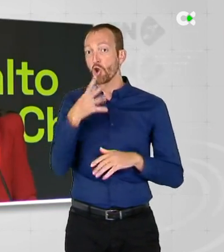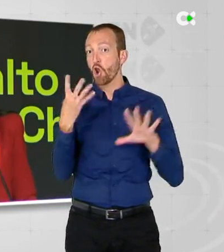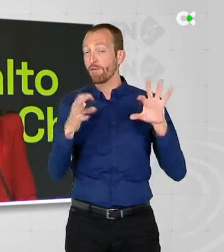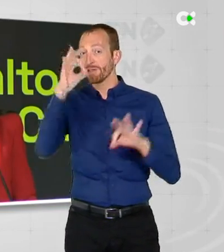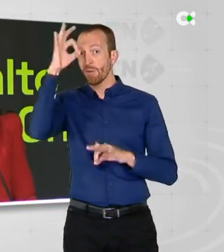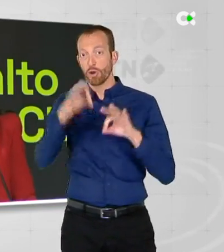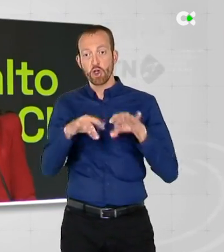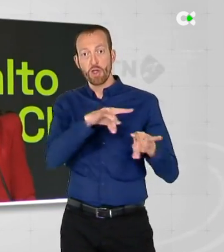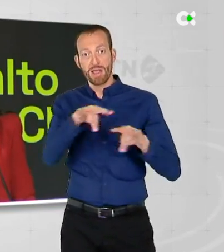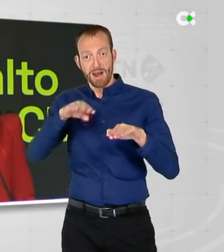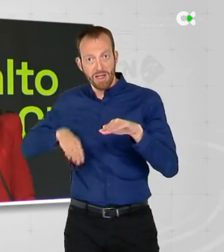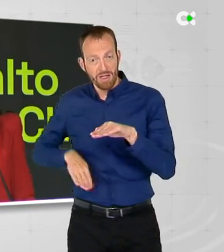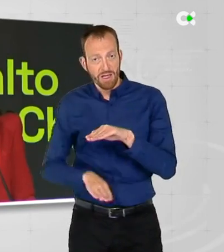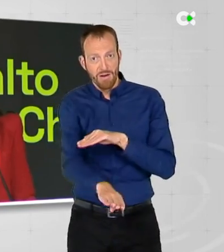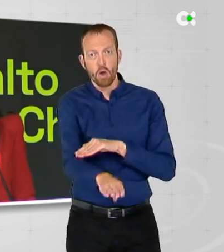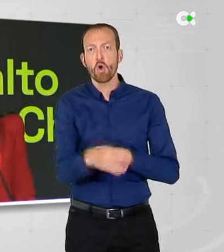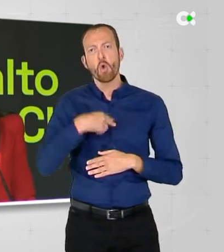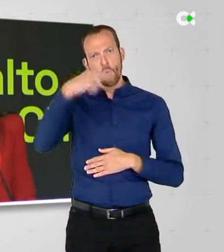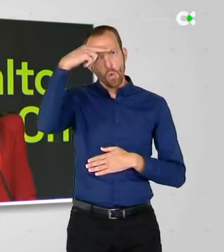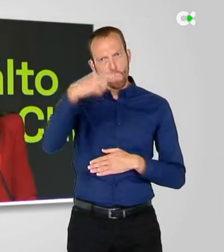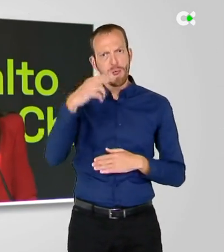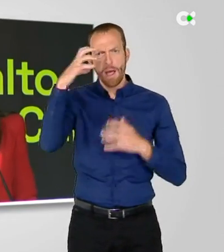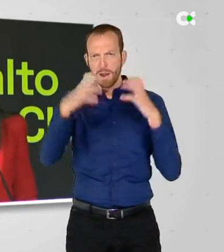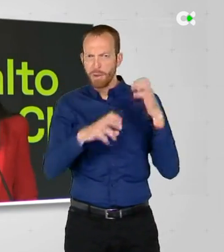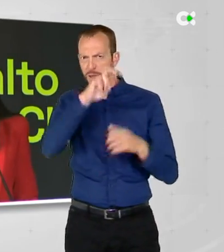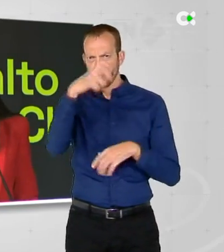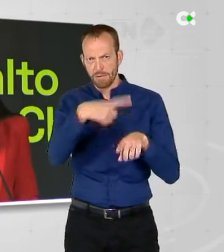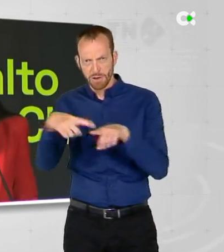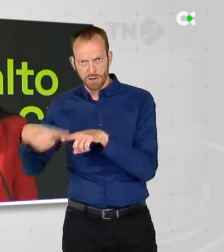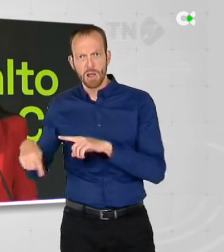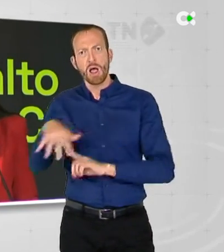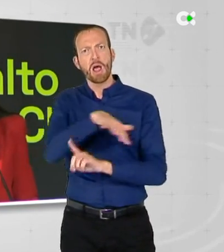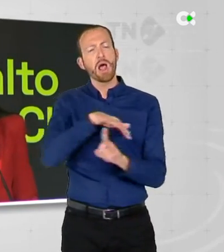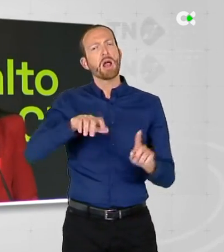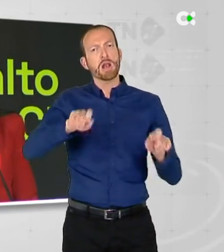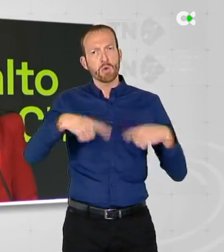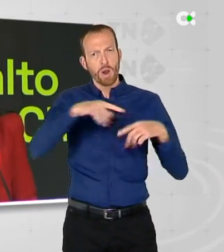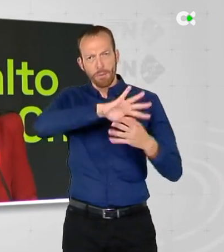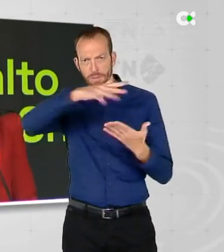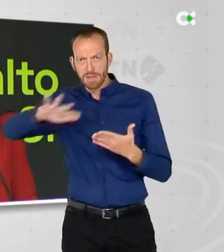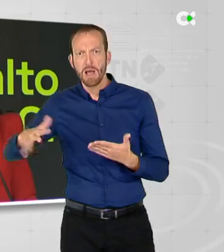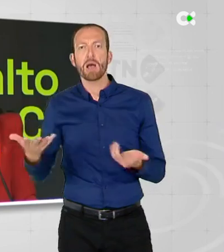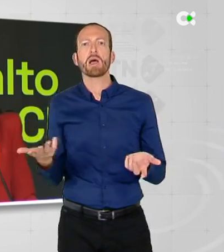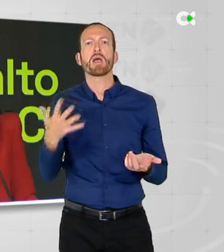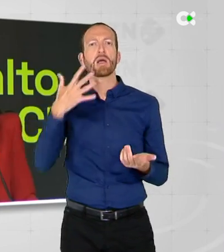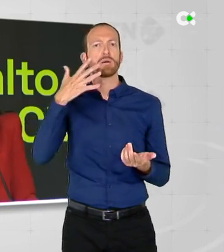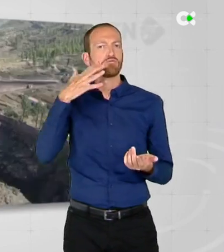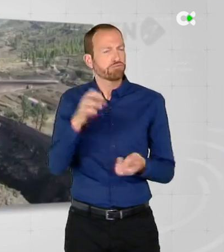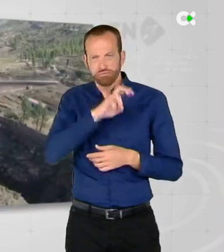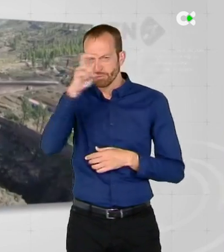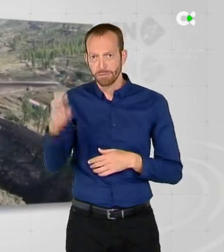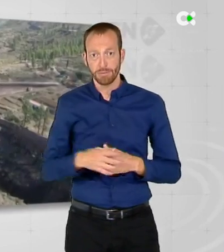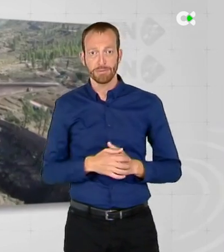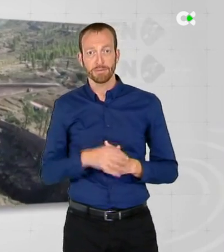respetando absolutamente las condiciones de biodiversidad, los ecosistemas, los recursos hídricos, la bifauna, el ámbito paisajístico.